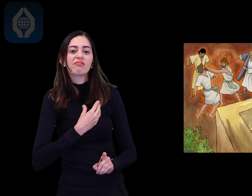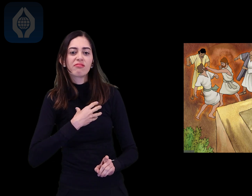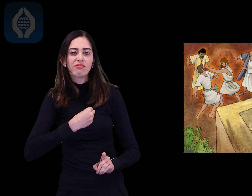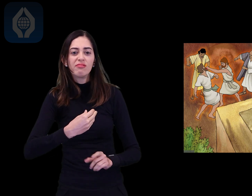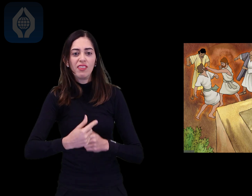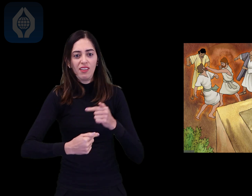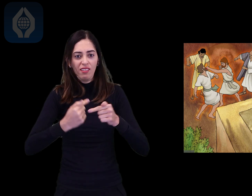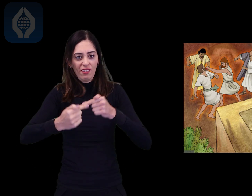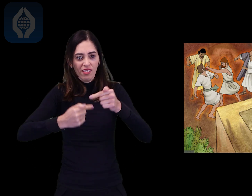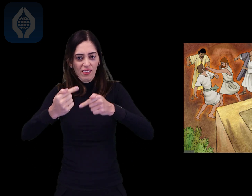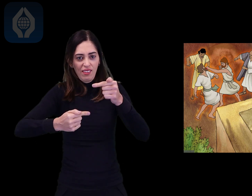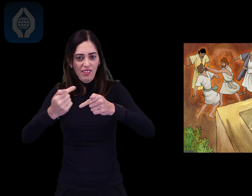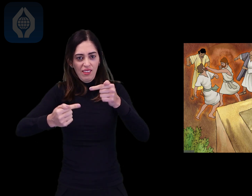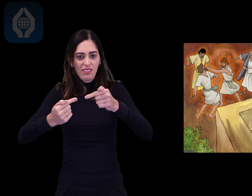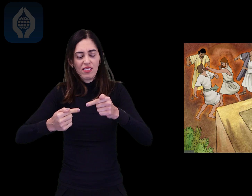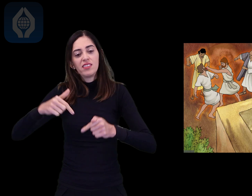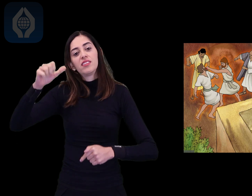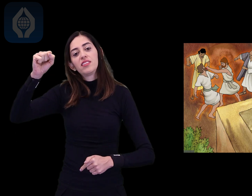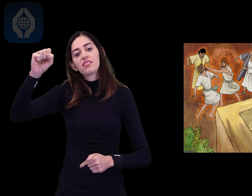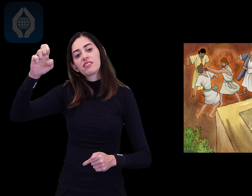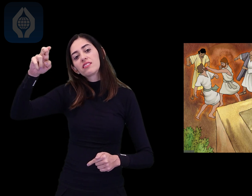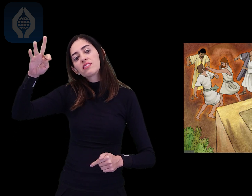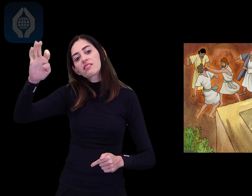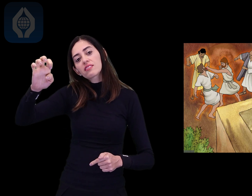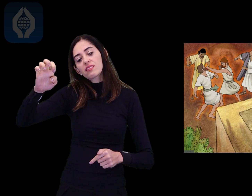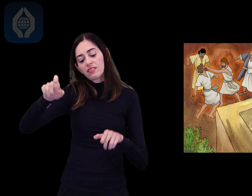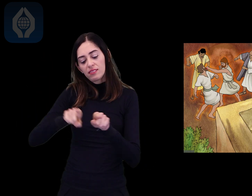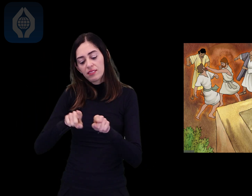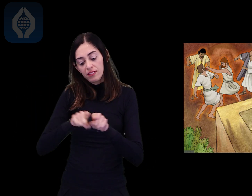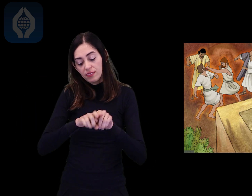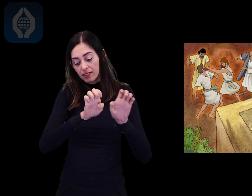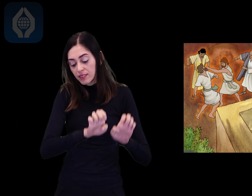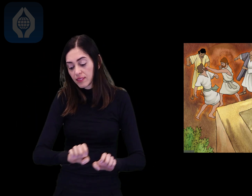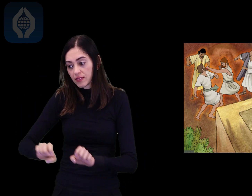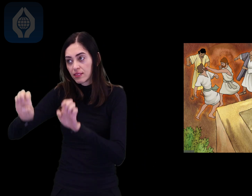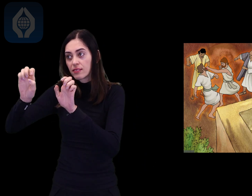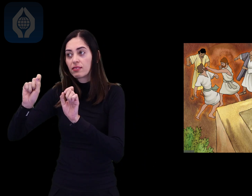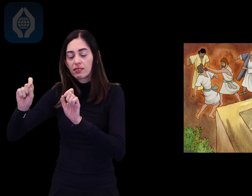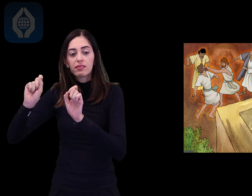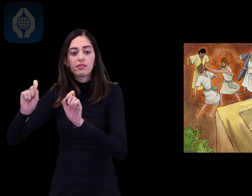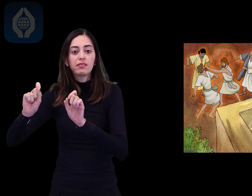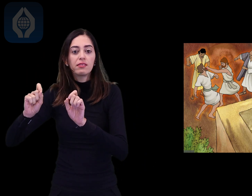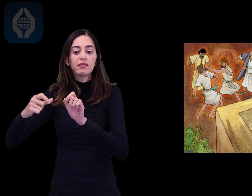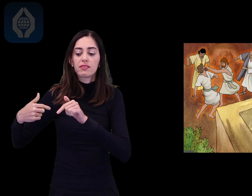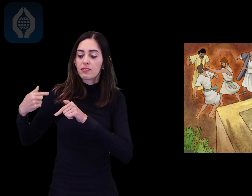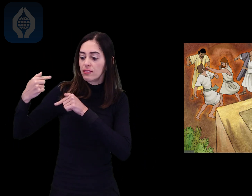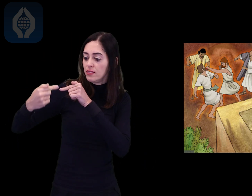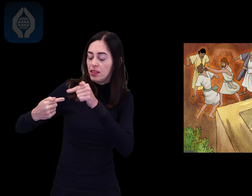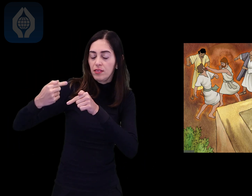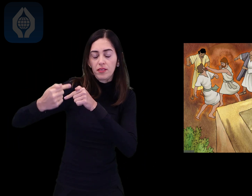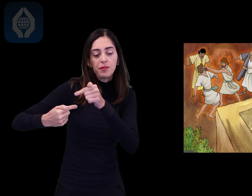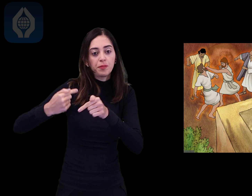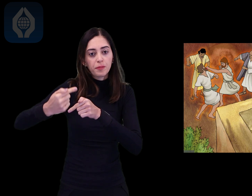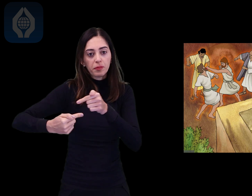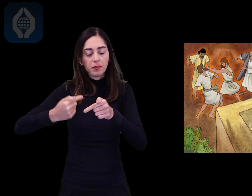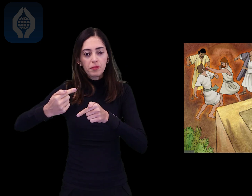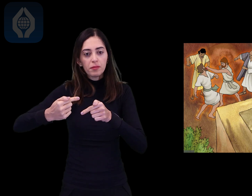de Deus. Agora Deus estava falando através de Noé. Noé transmitiu a mensagem de Deus, mas